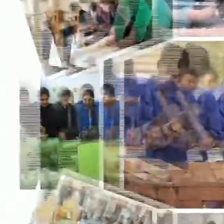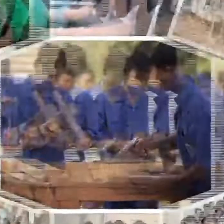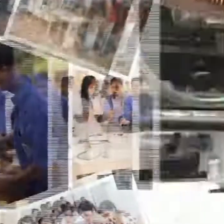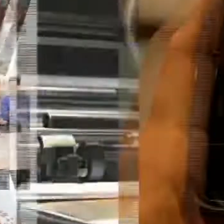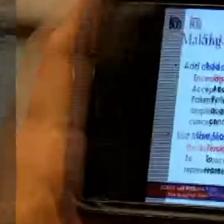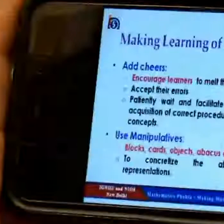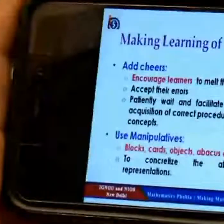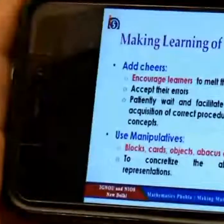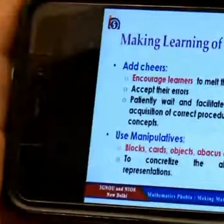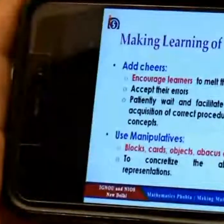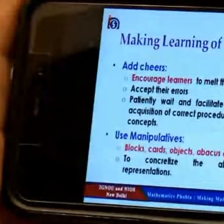करने,